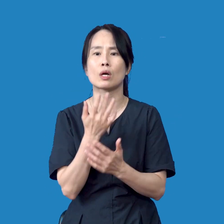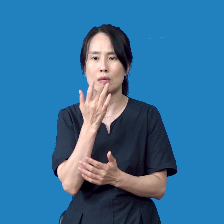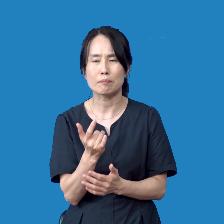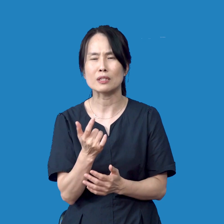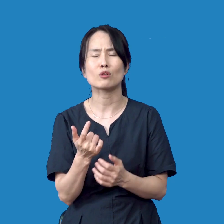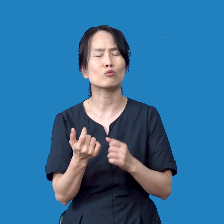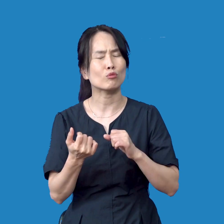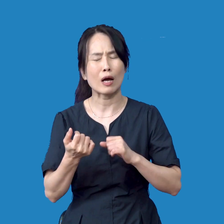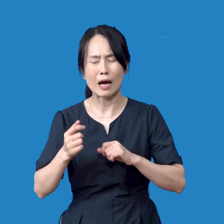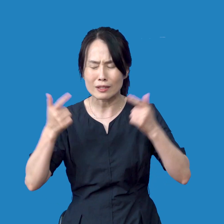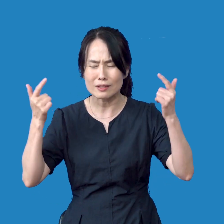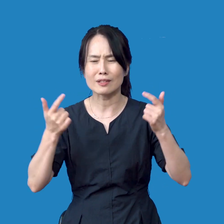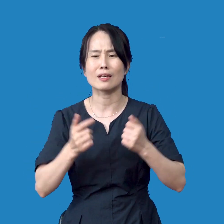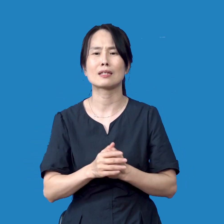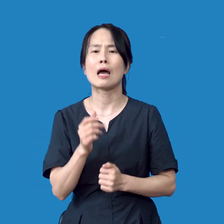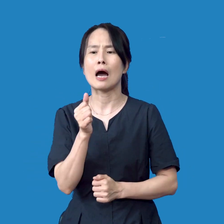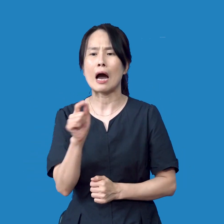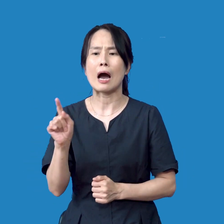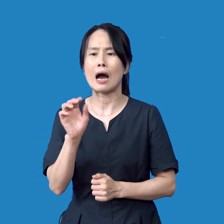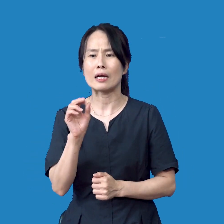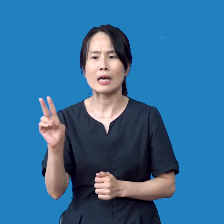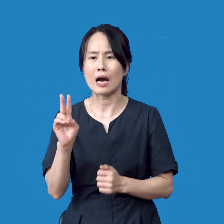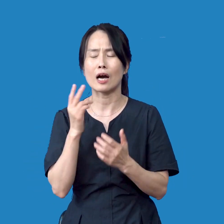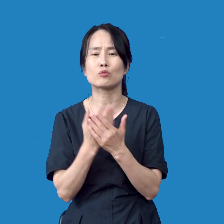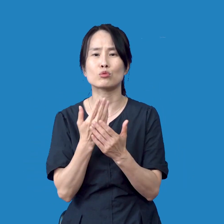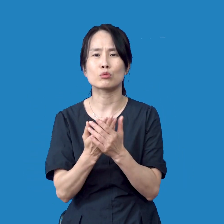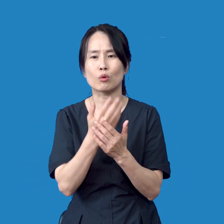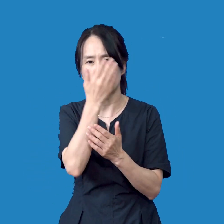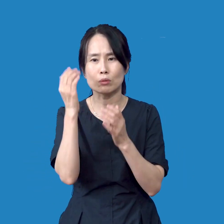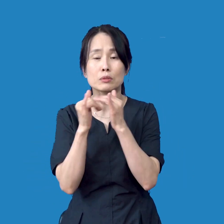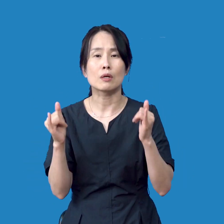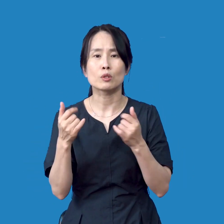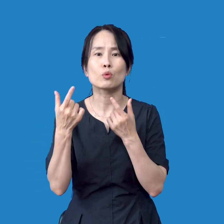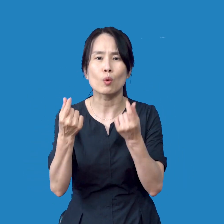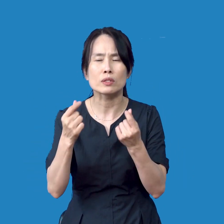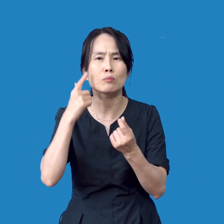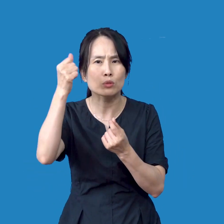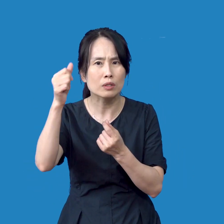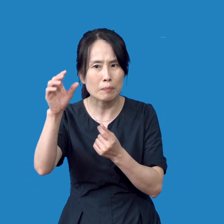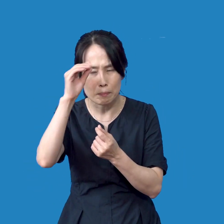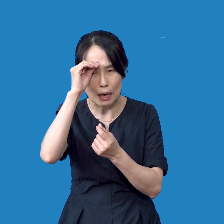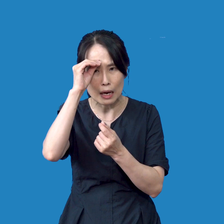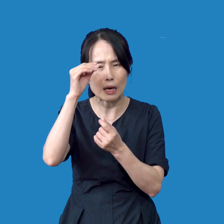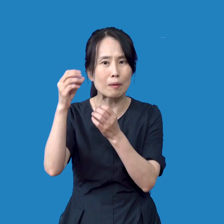발음이 세가지고 하야 주옵소서. 얼마나 듣기 싫은지 모르겠어요.